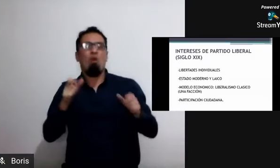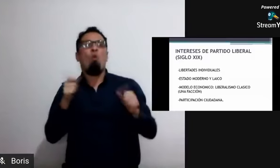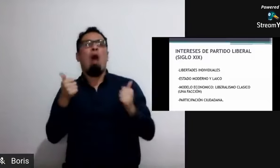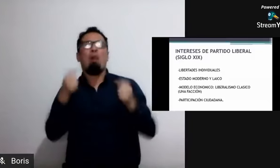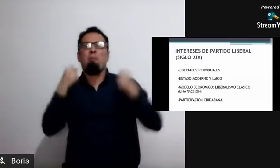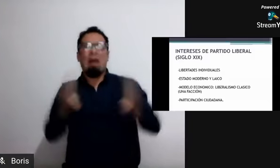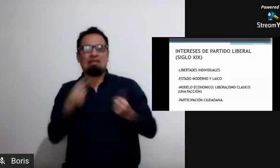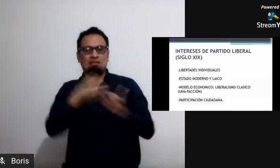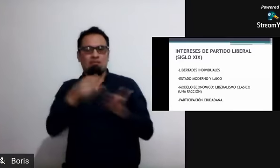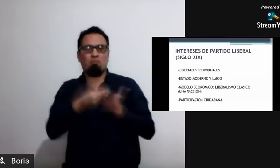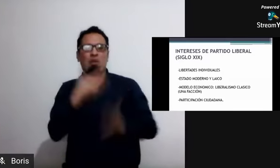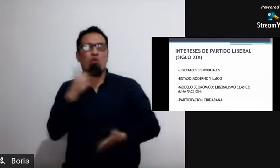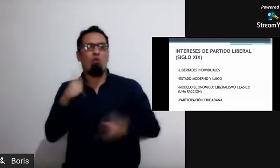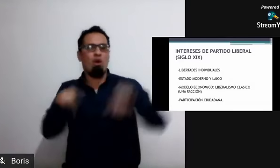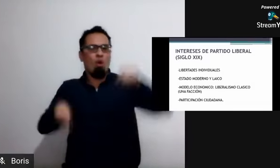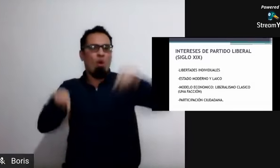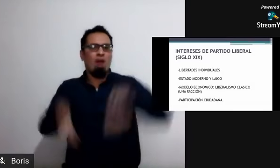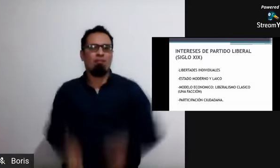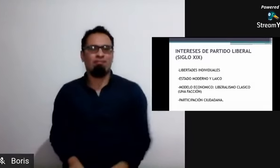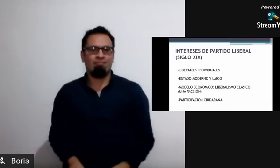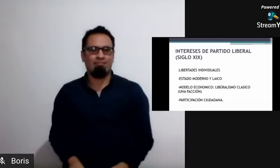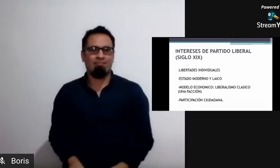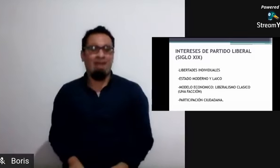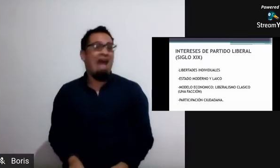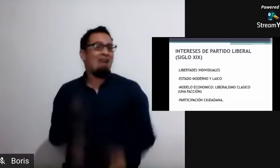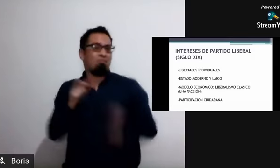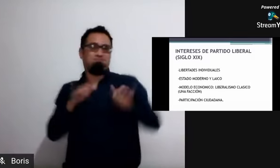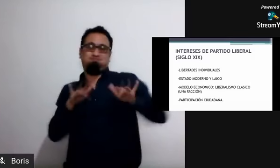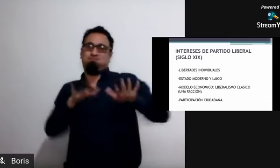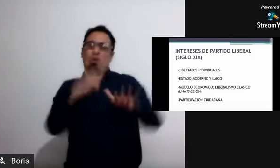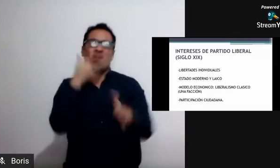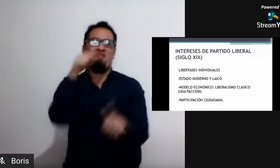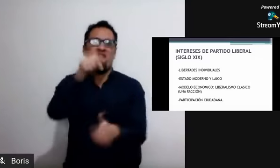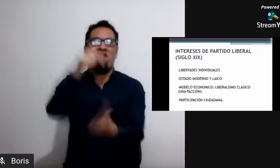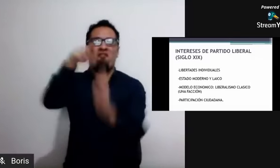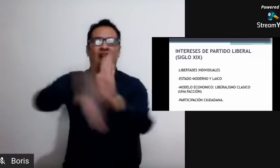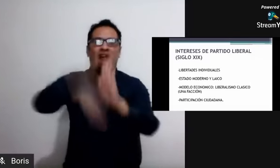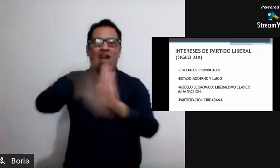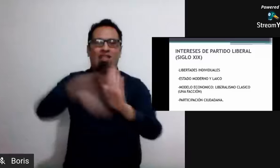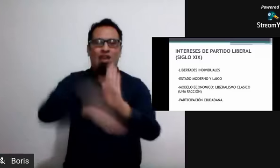resultaba un poco más económico la adquisición de la materia prima.